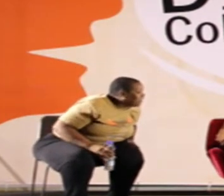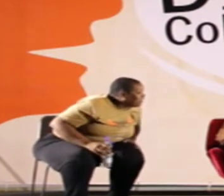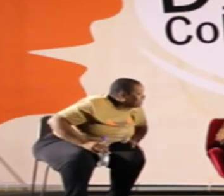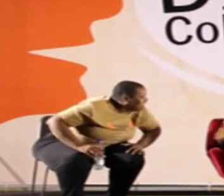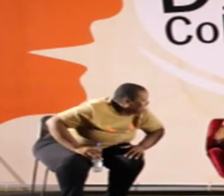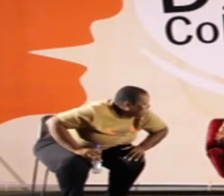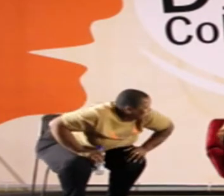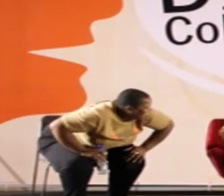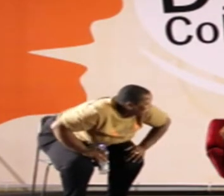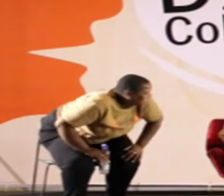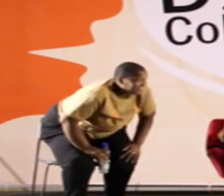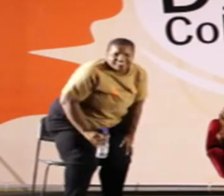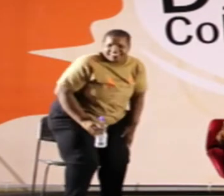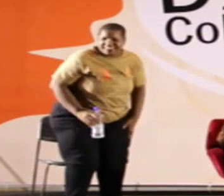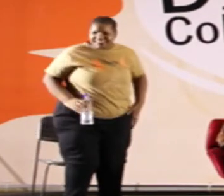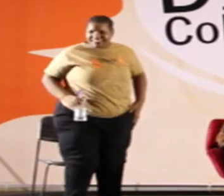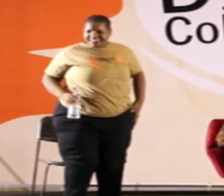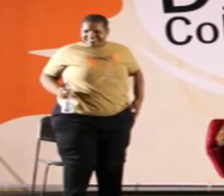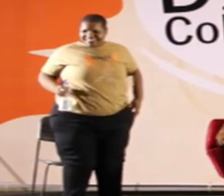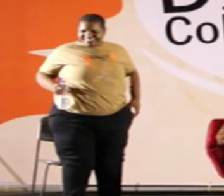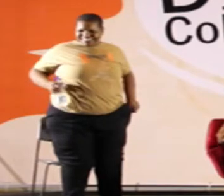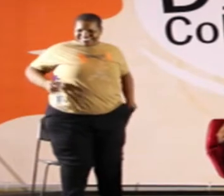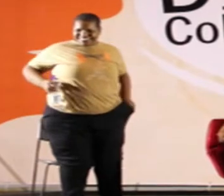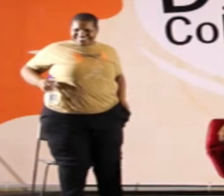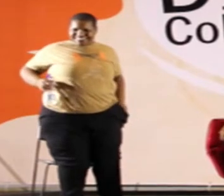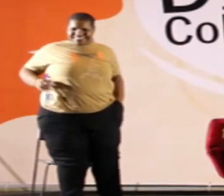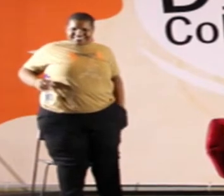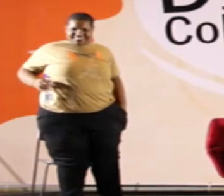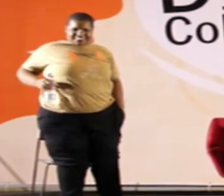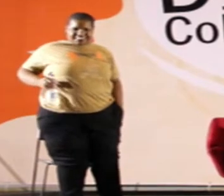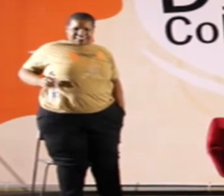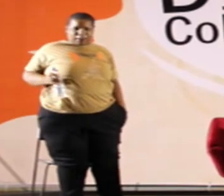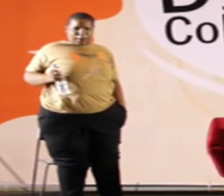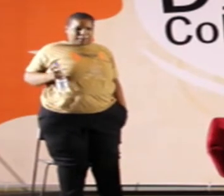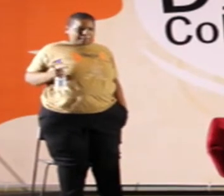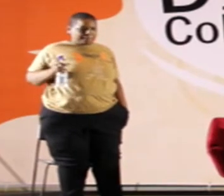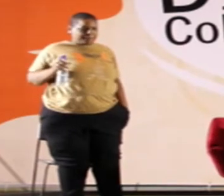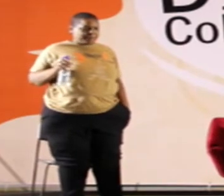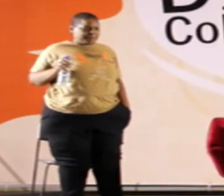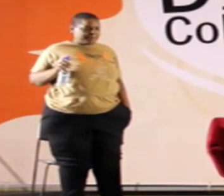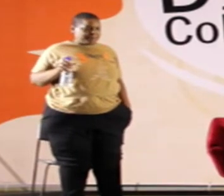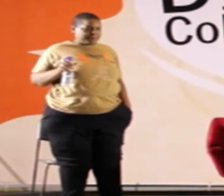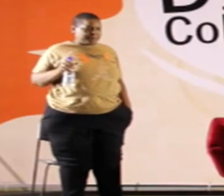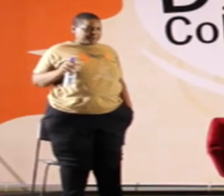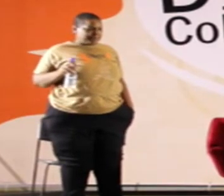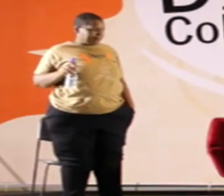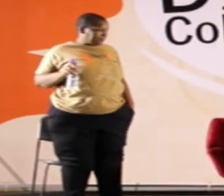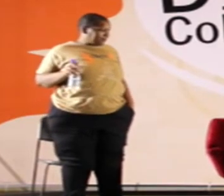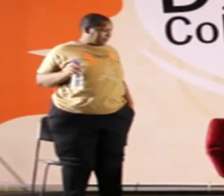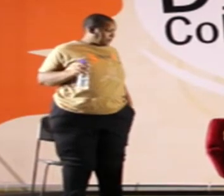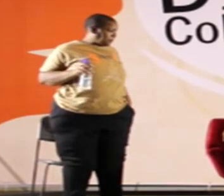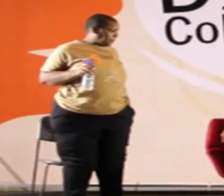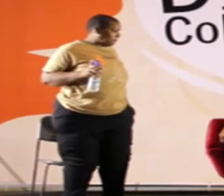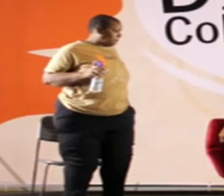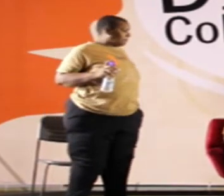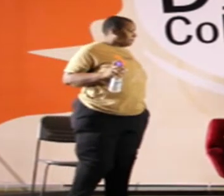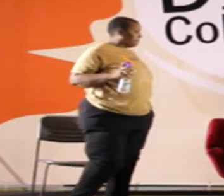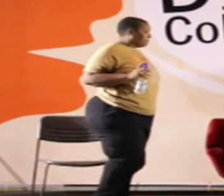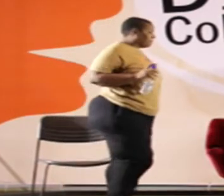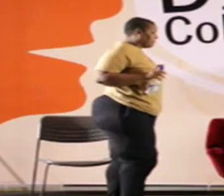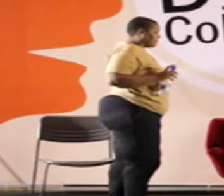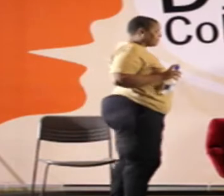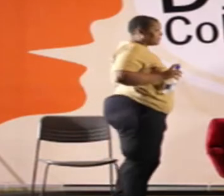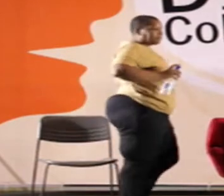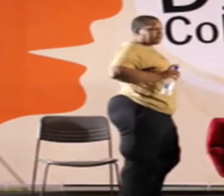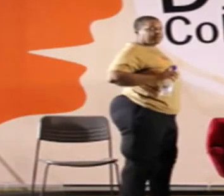Jurema Werneck nos concederá algum tempo para receber os participantes. Lá do lado de fora, lá onde tem a mesa, já está